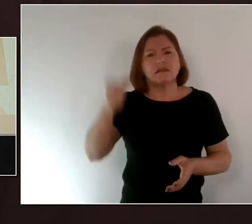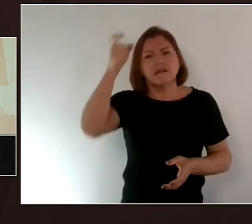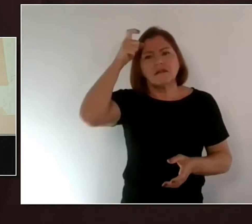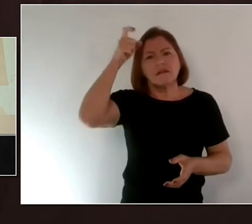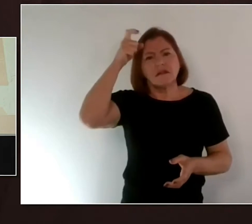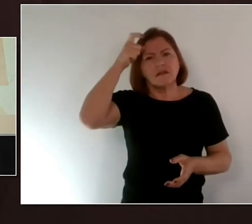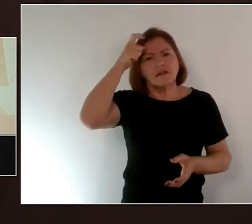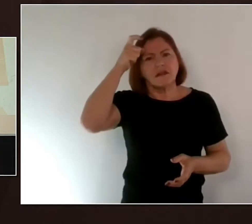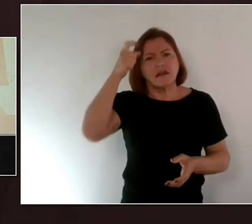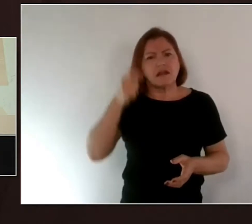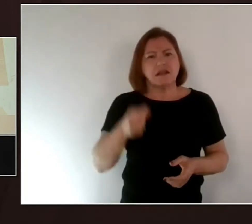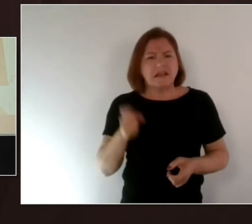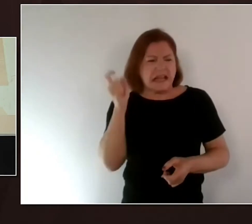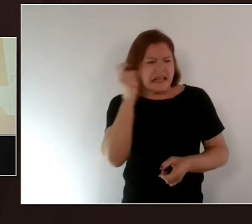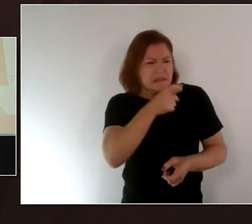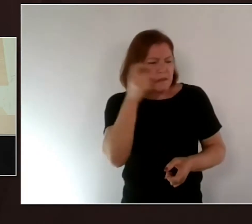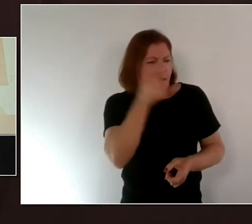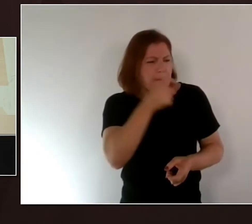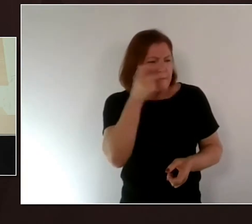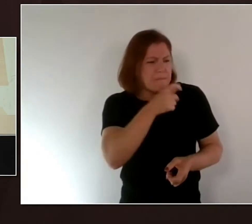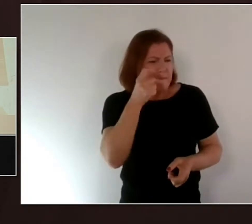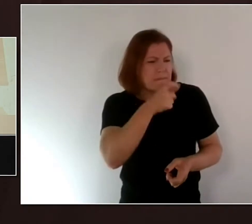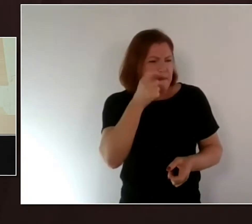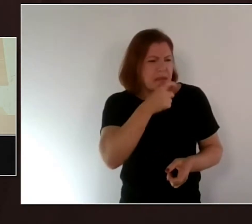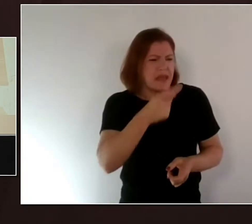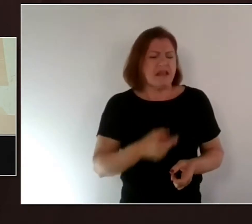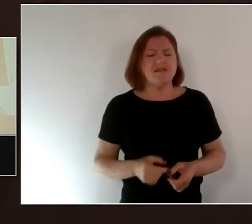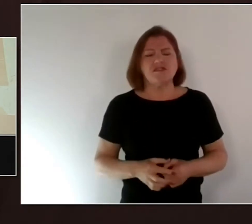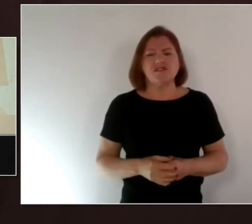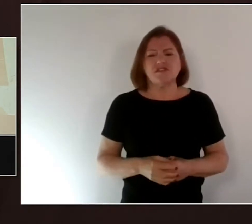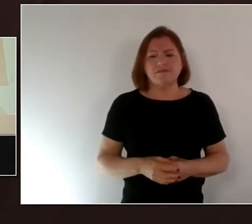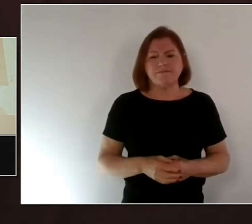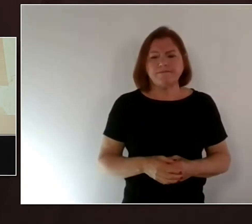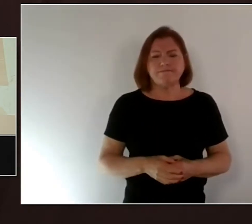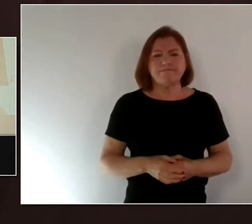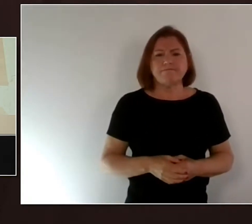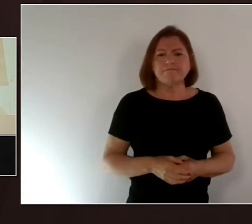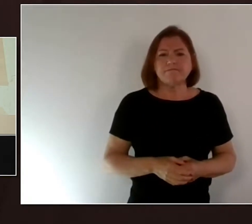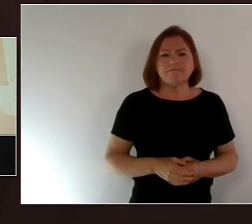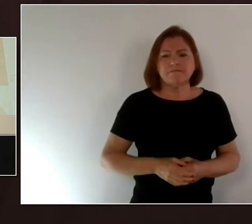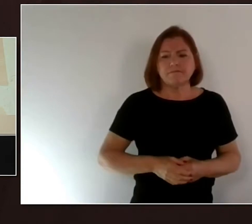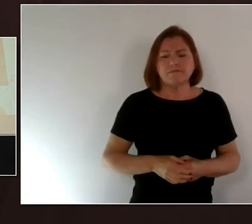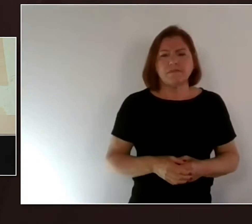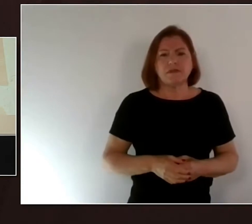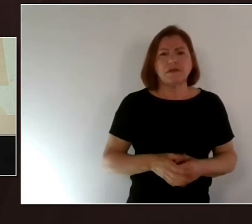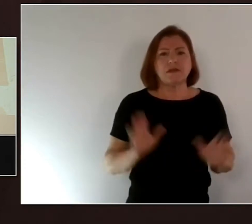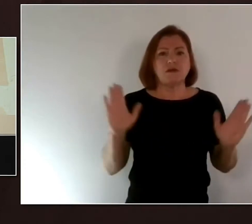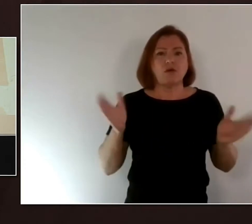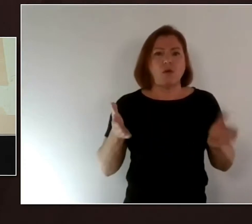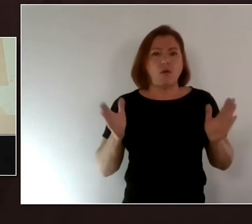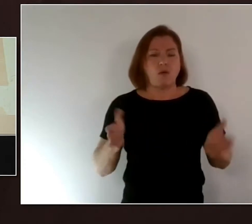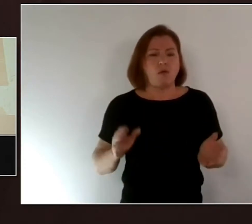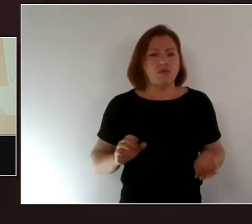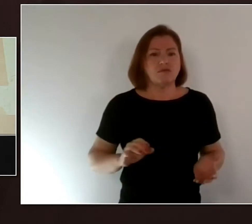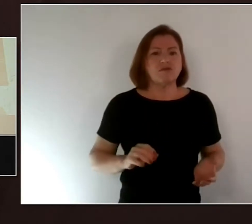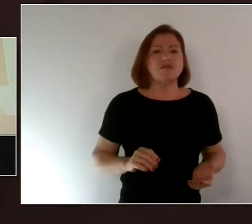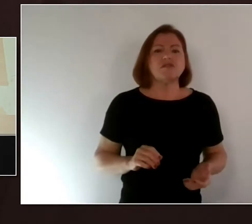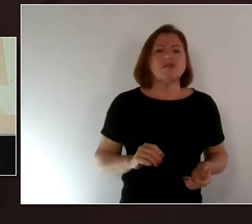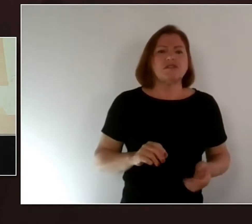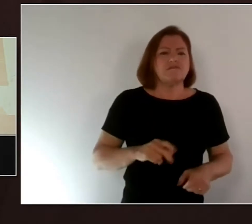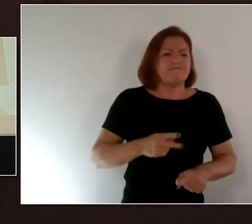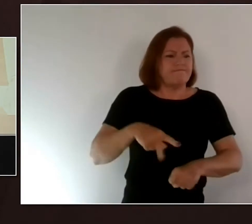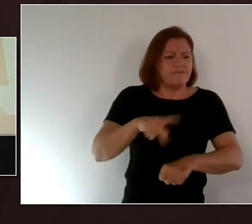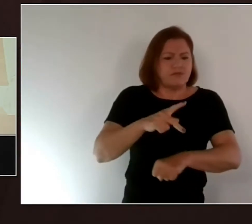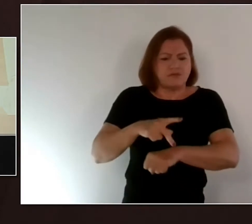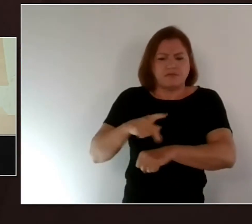os engana de tal forma que hoje as nações querem se libertar totalmente